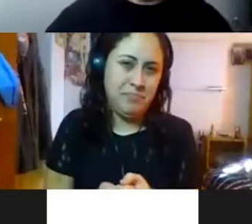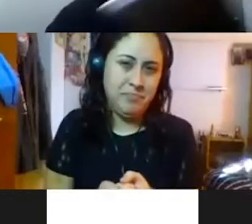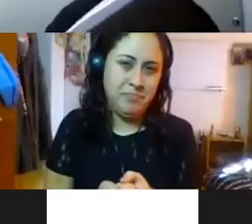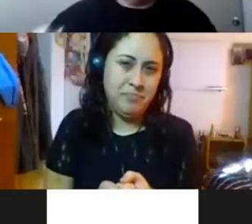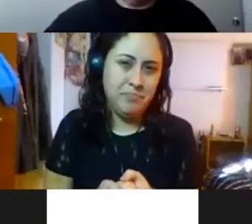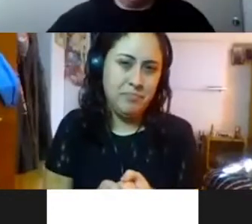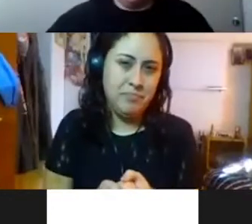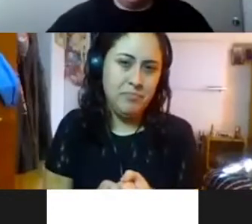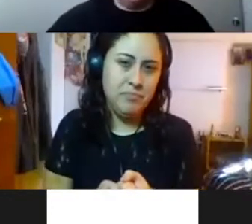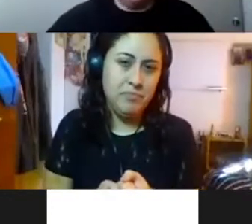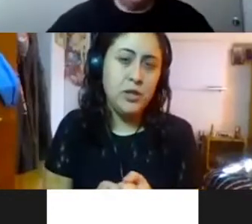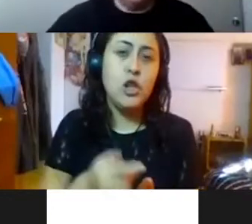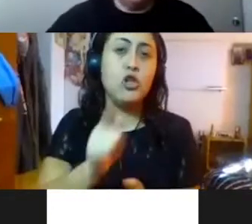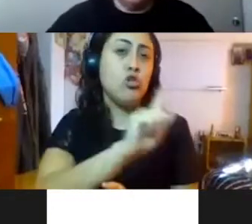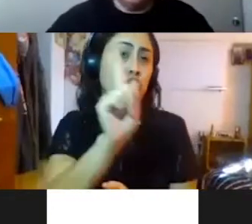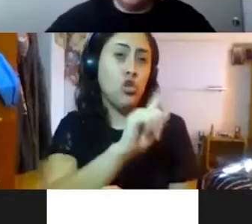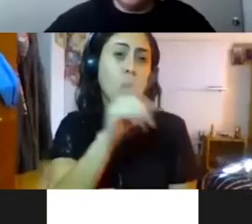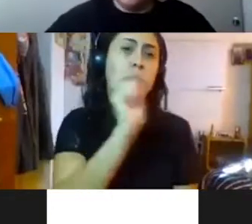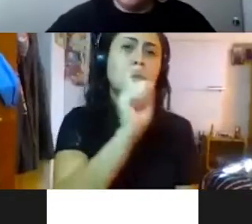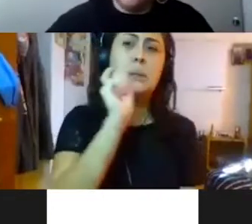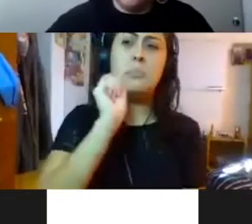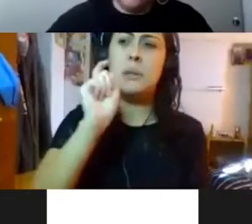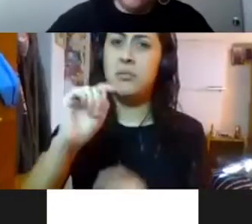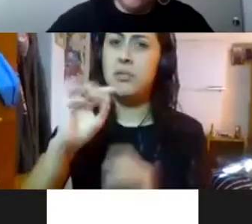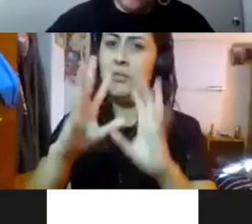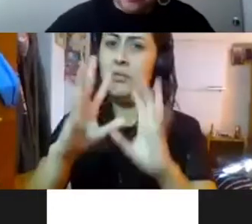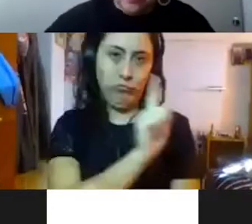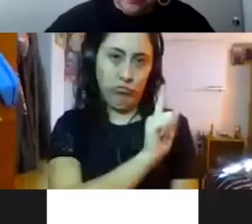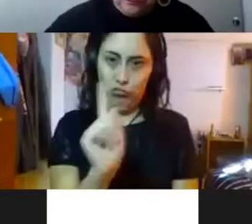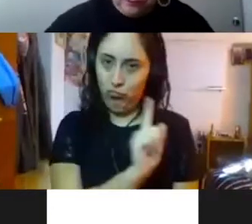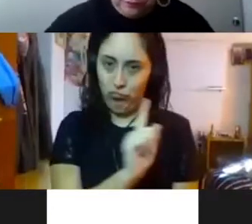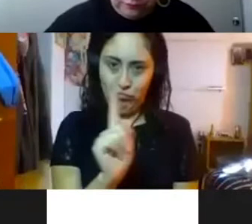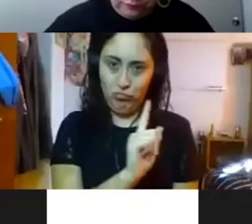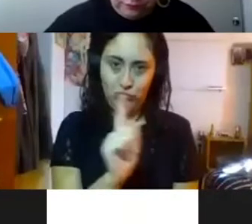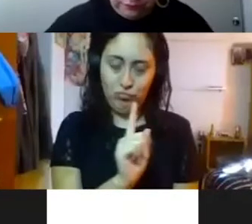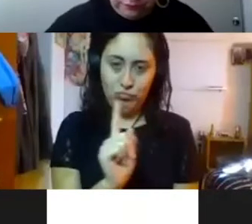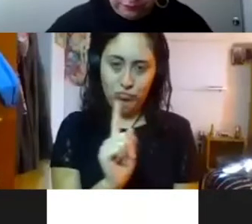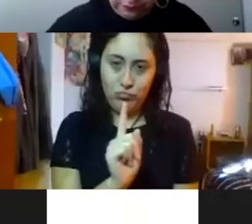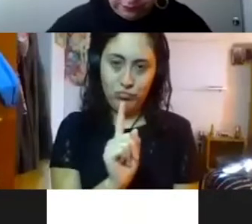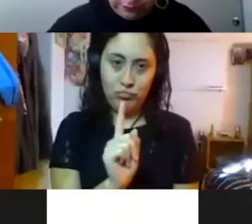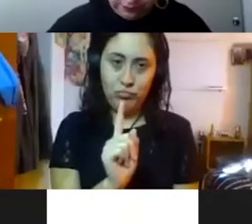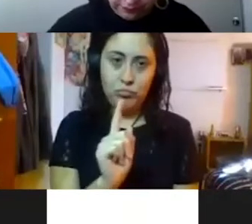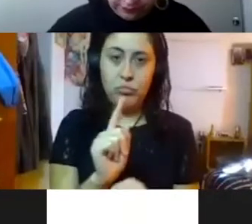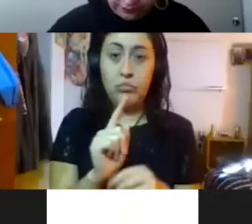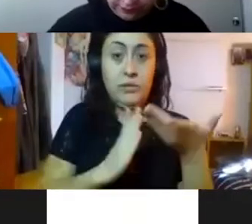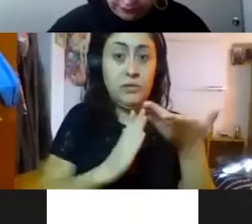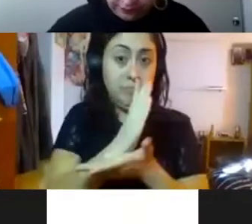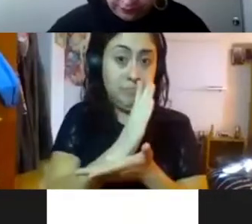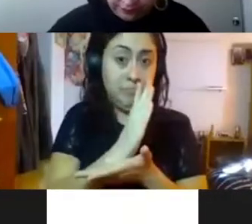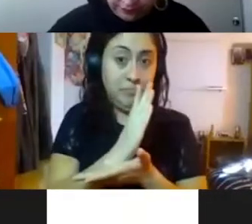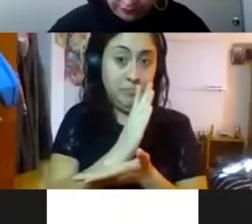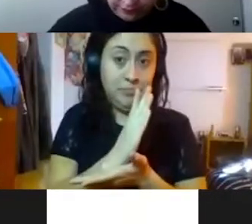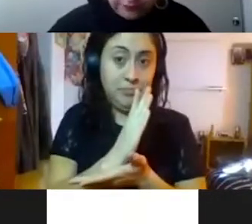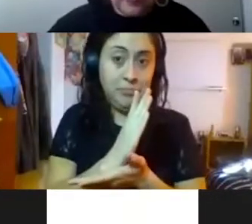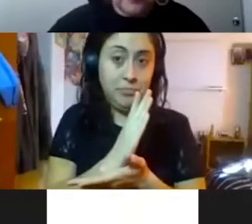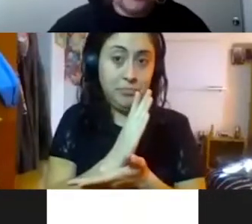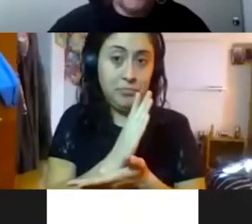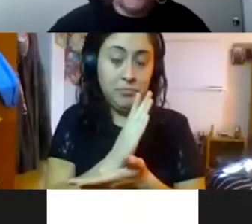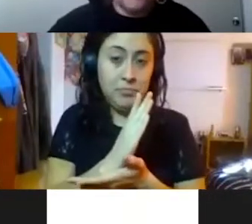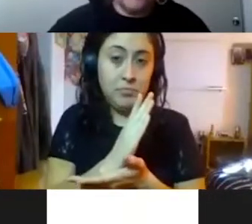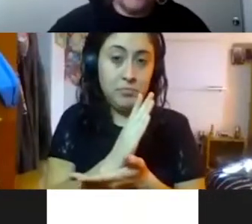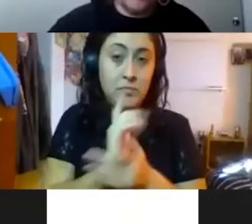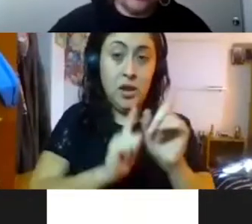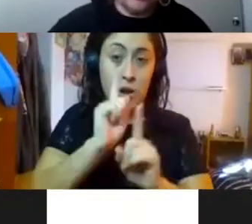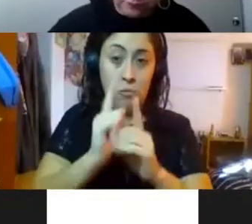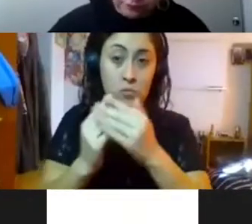sin juzgar a nuestra comunidad educativa, pues como les comentaba al comienzo, hay la mitad de las